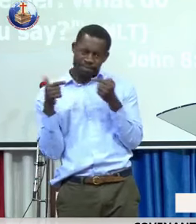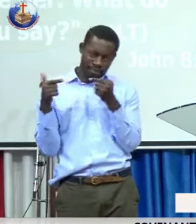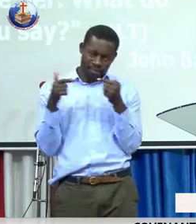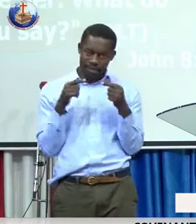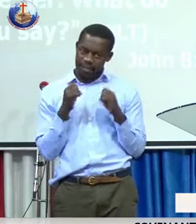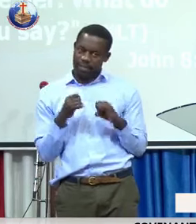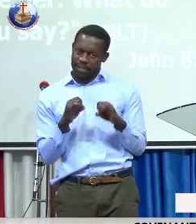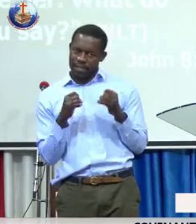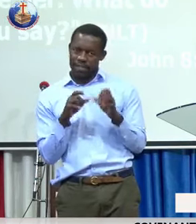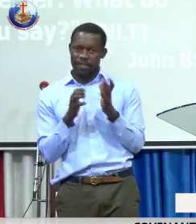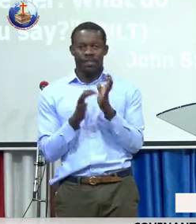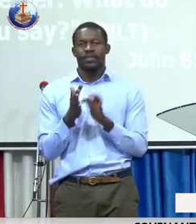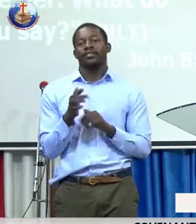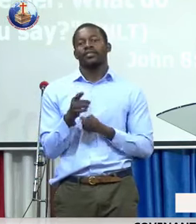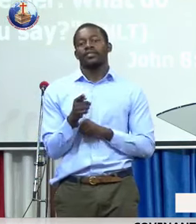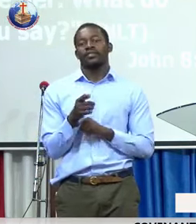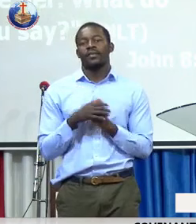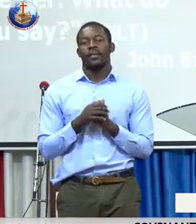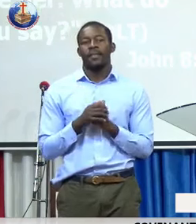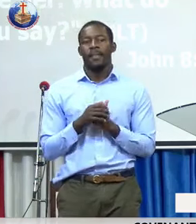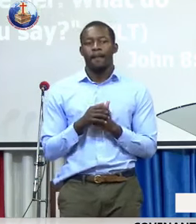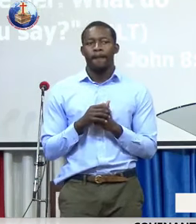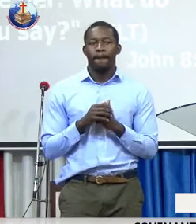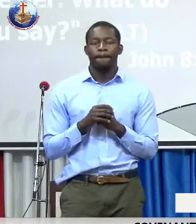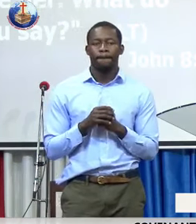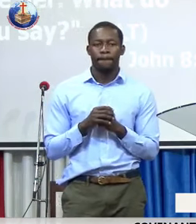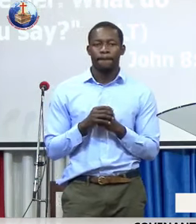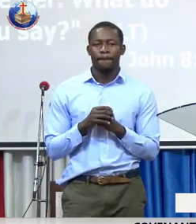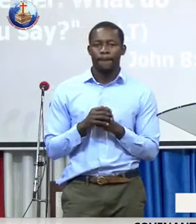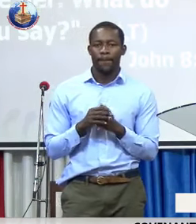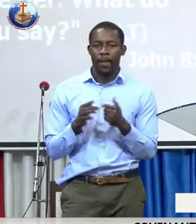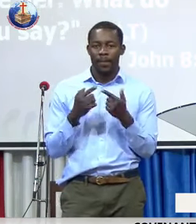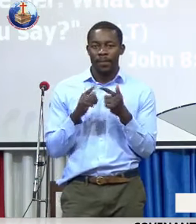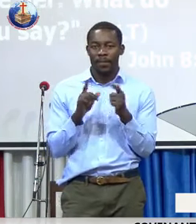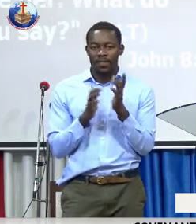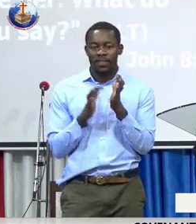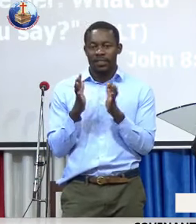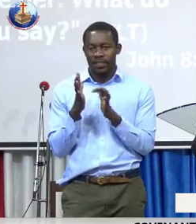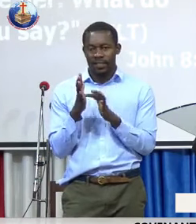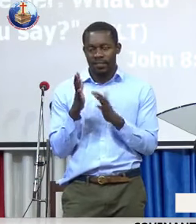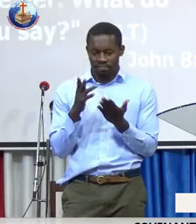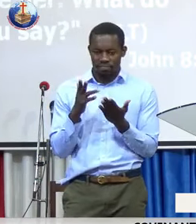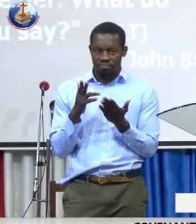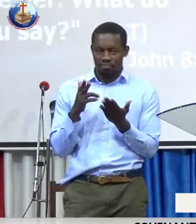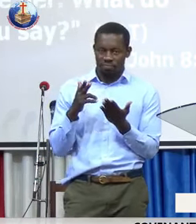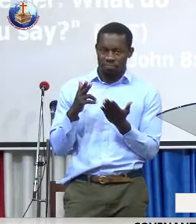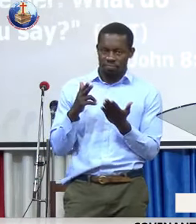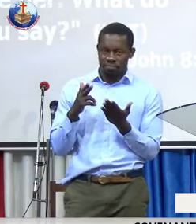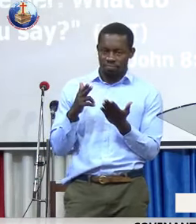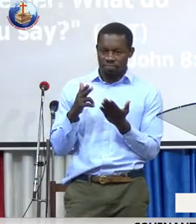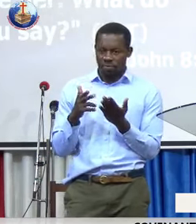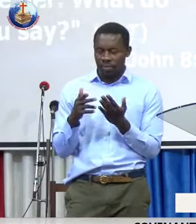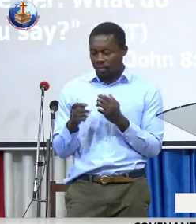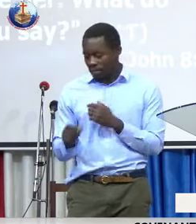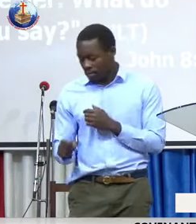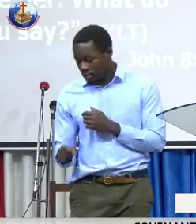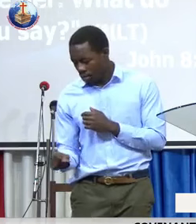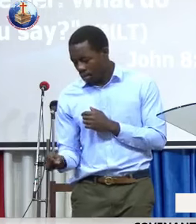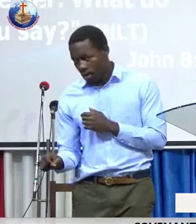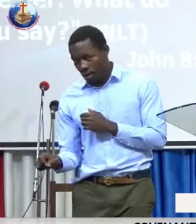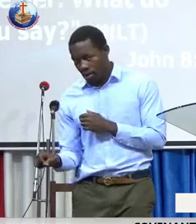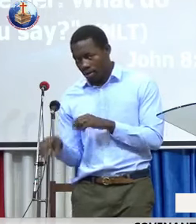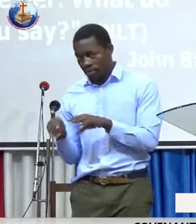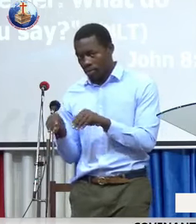katika ubishi na moja kati ya mamlaka hayo. But he stooped down and started writing on lakini the ground. Lakini alinama chini akaanza kuandika kwenye mchanga.